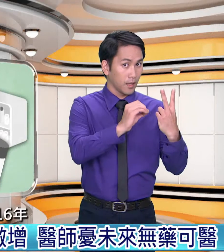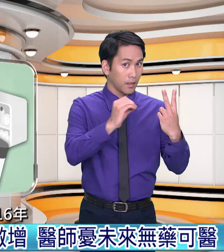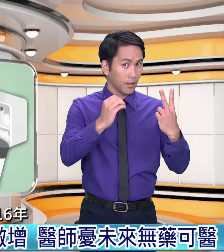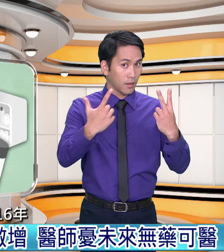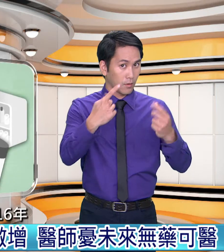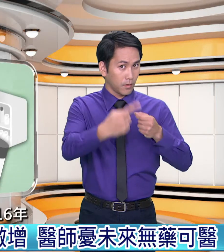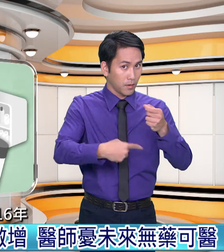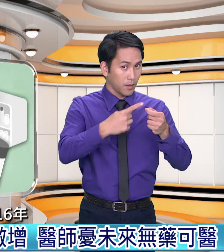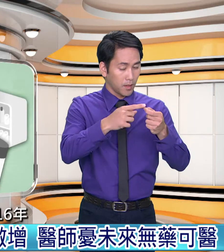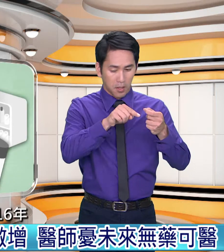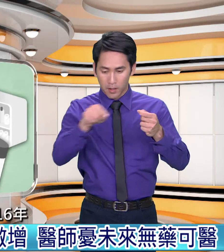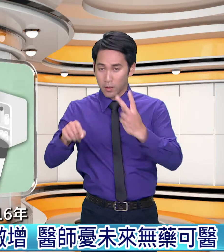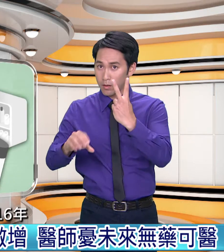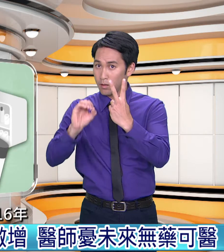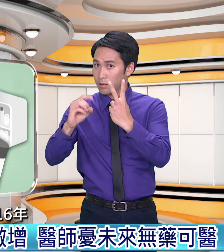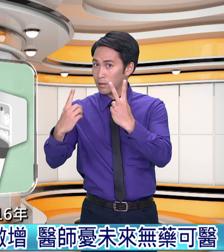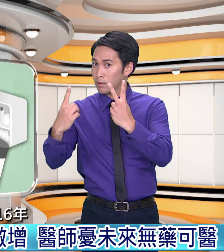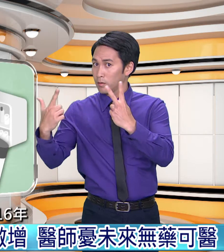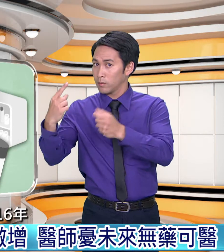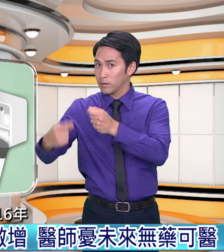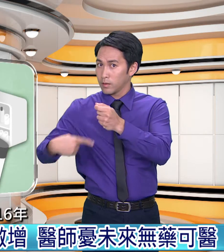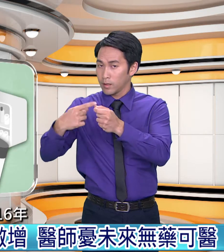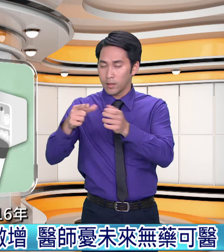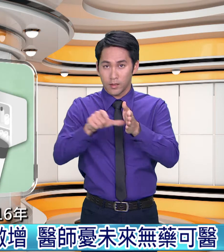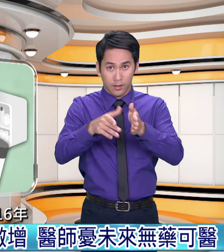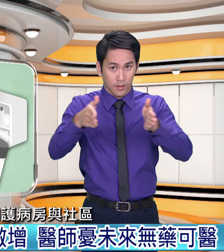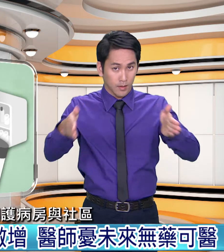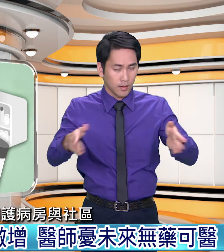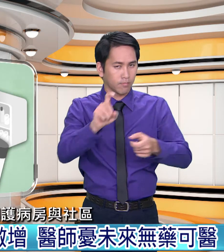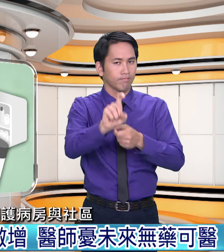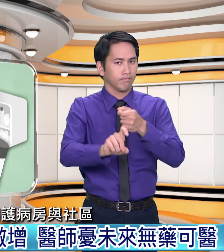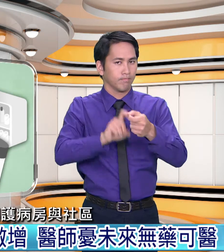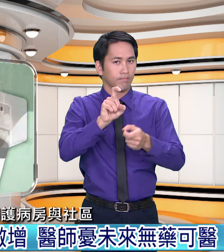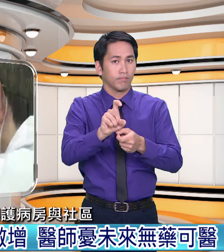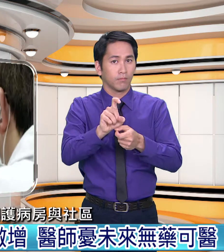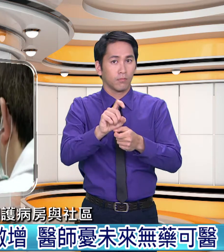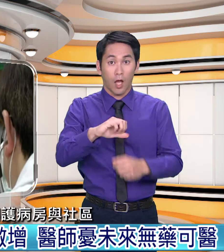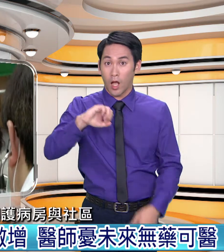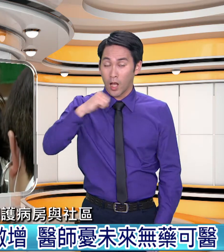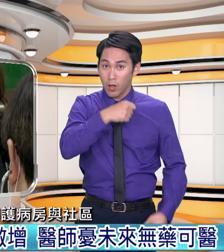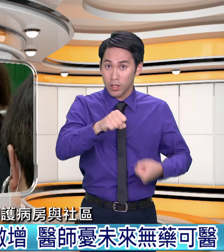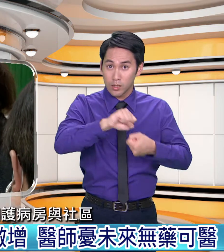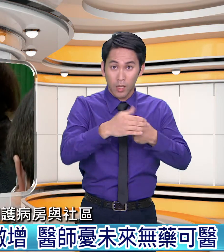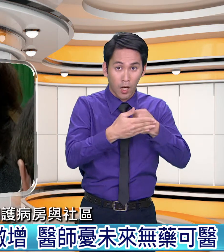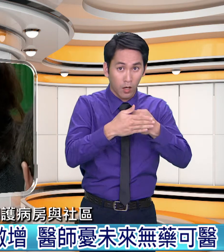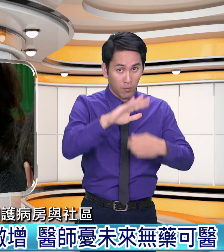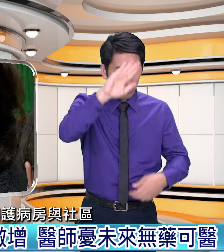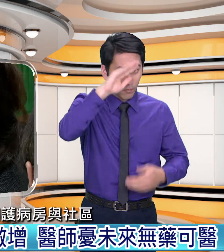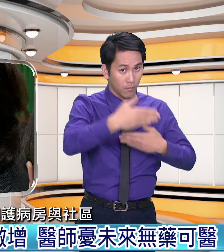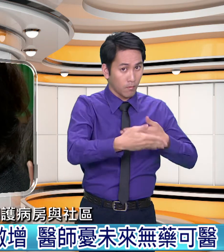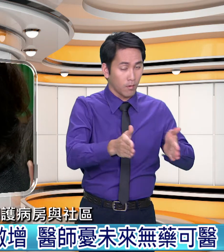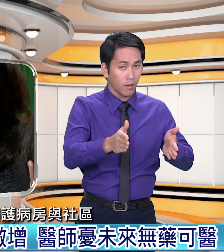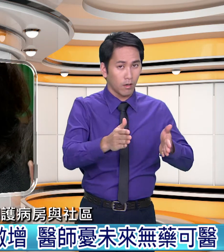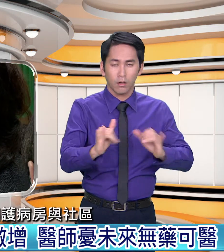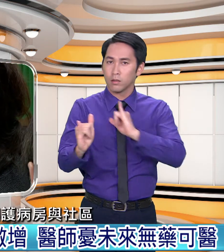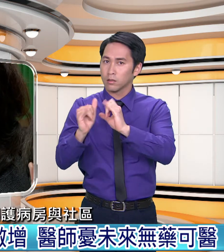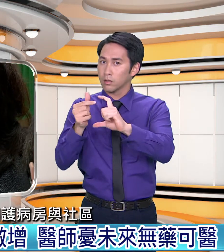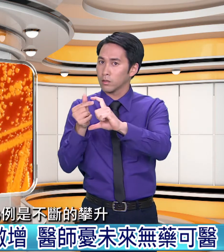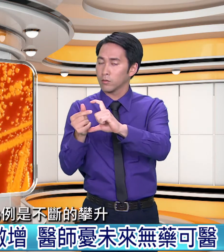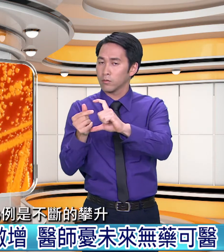从2006年到2016年，这十年来，国内加护病房与社区抗药性